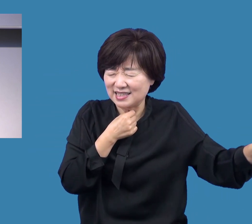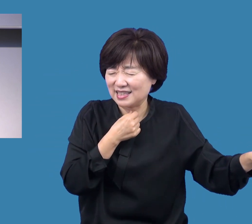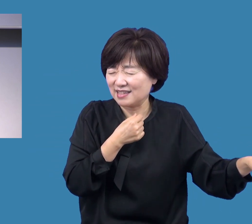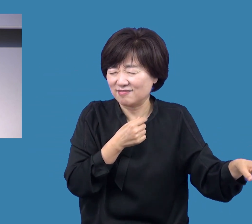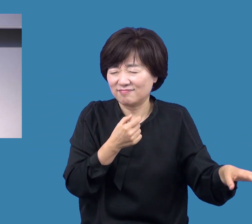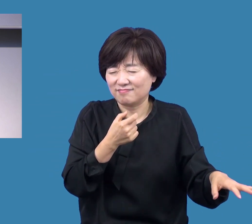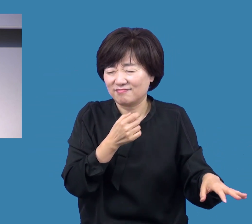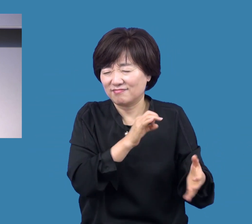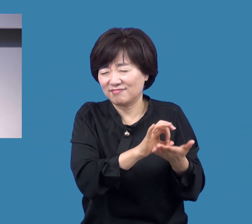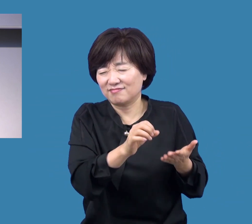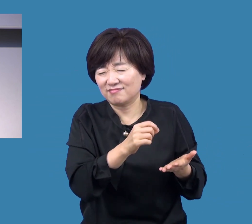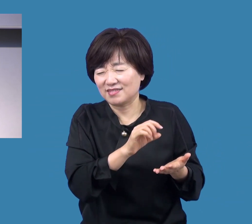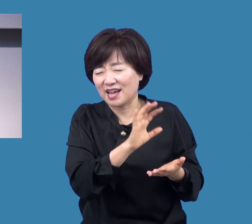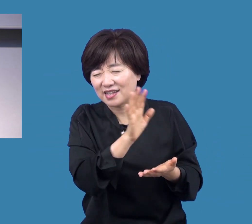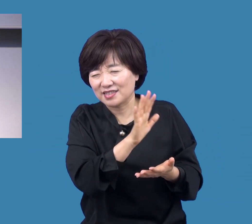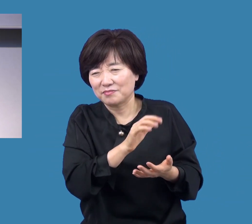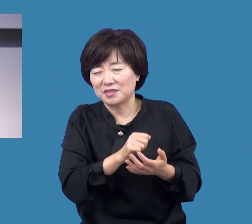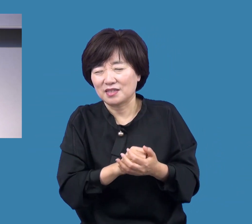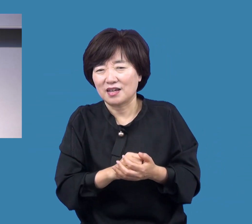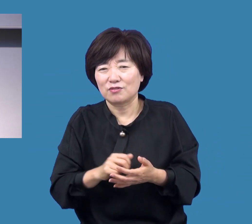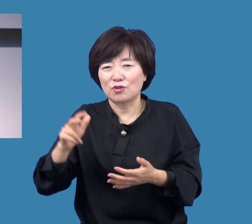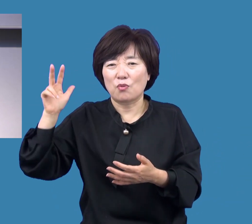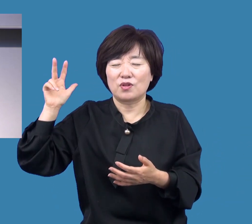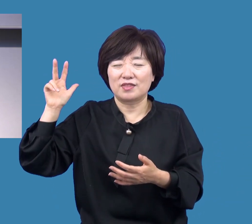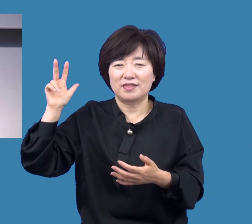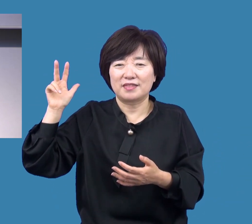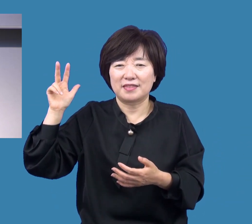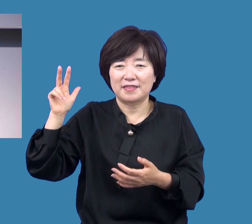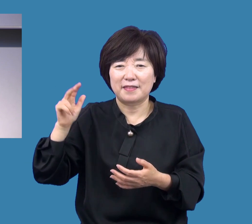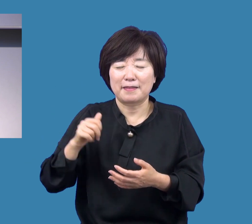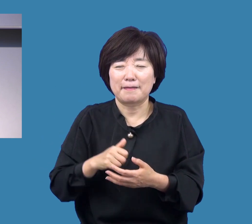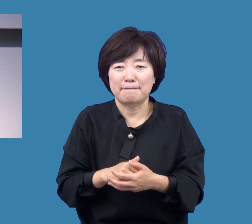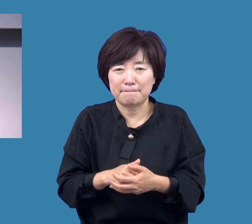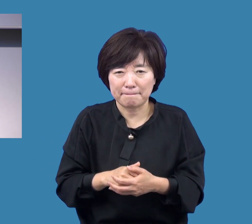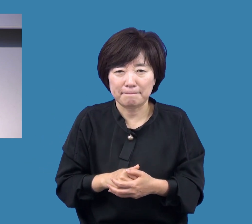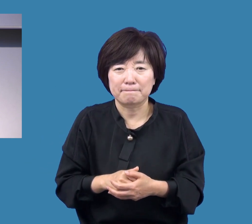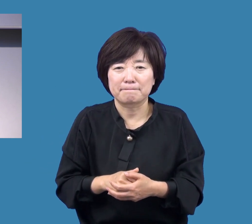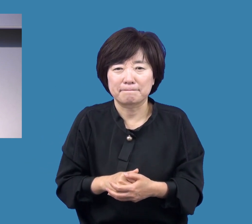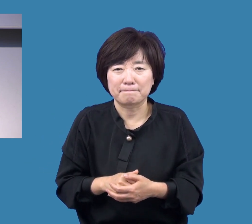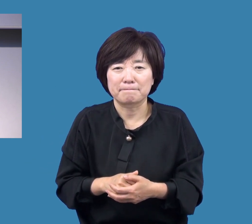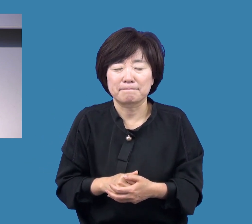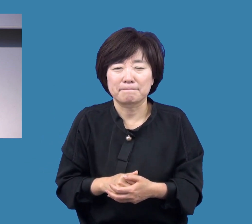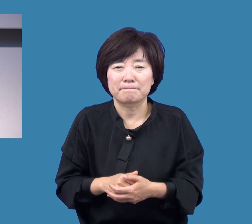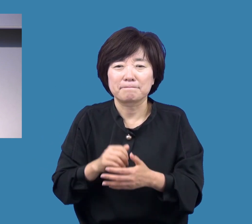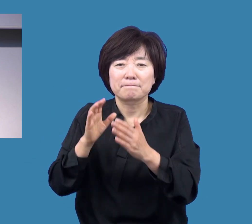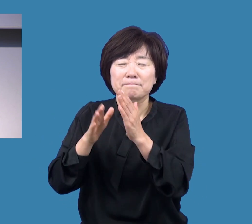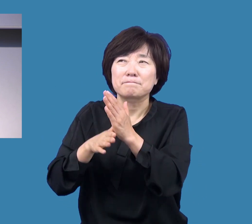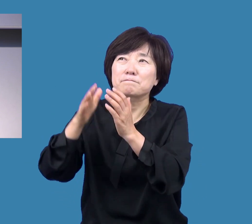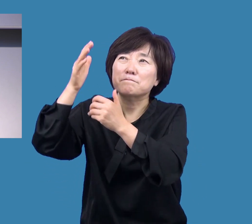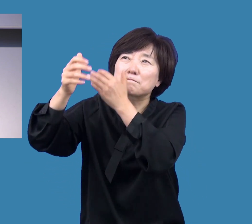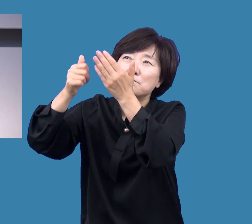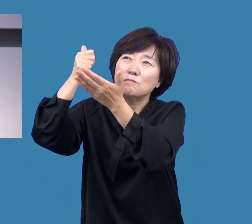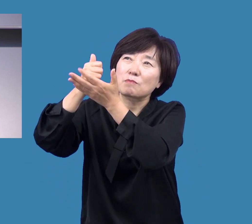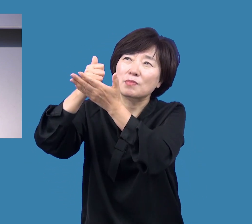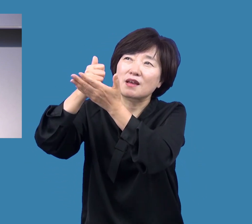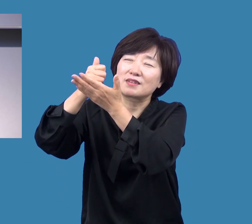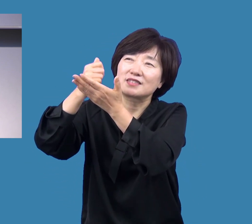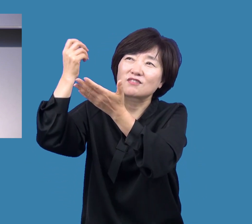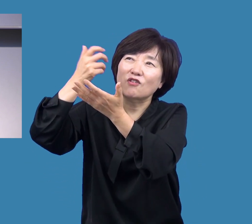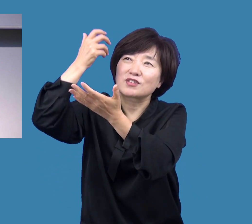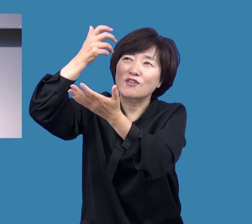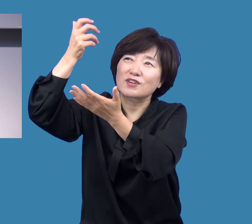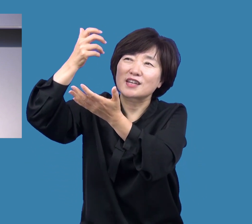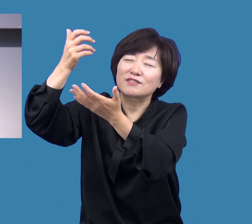않습니다. 제가 서원했던 거예요. 근데 그때 하나님이 약간 성령님을 인카운터하면서